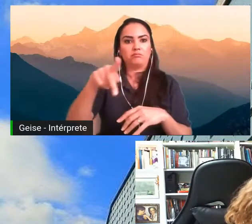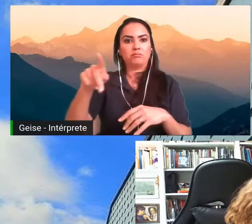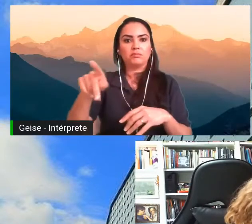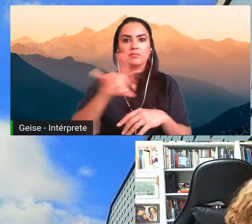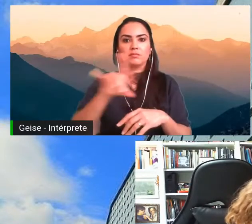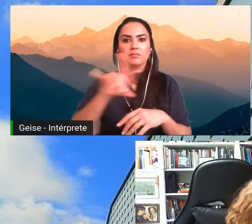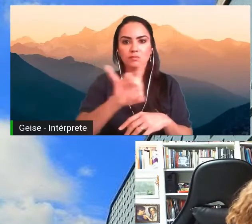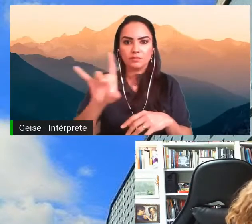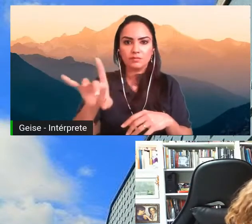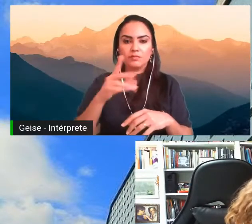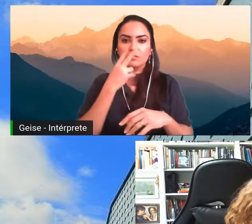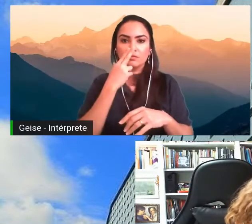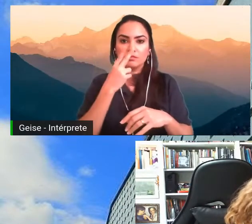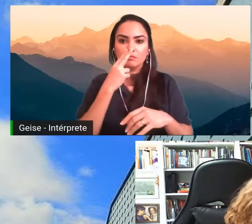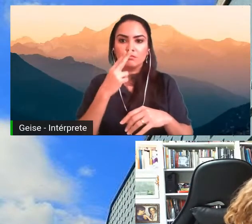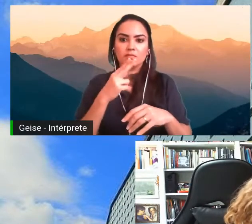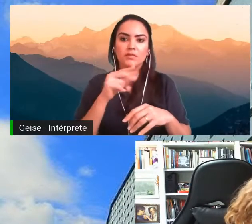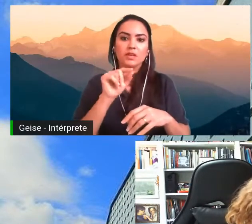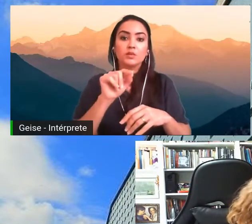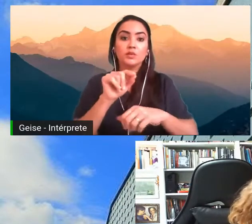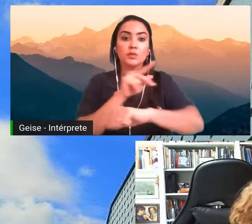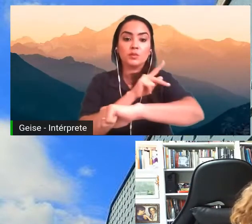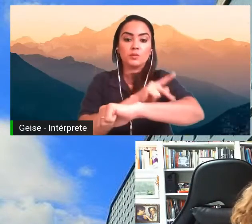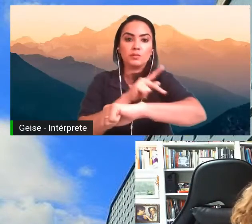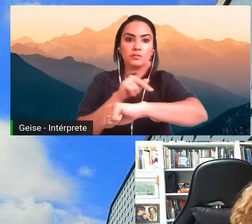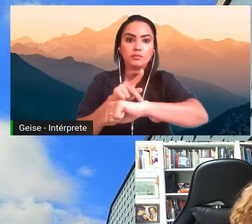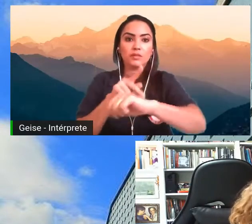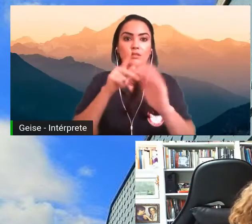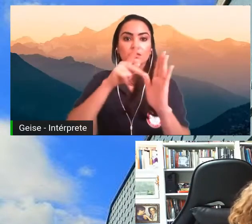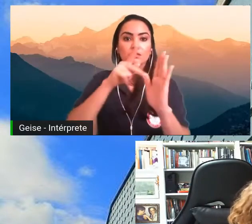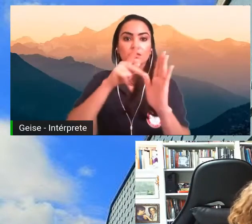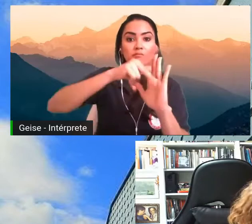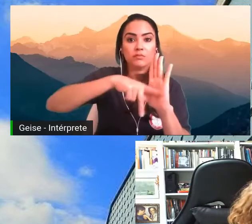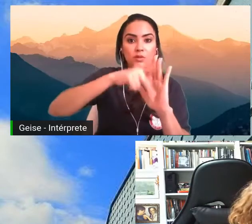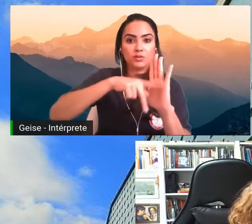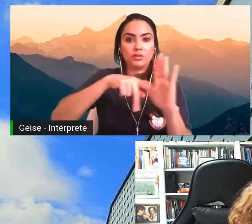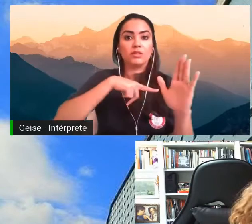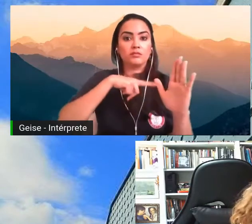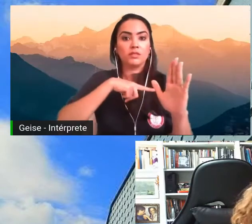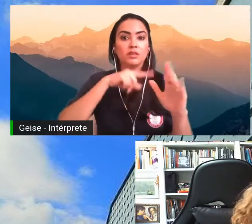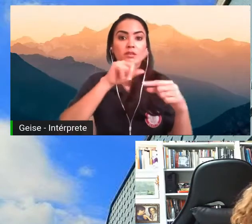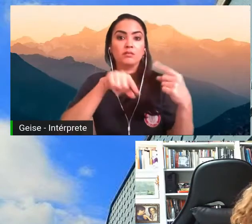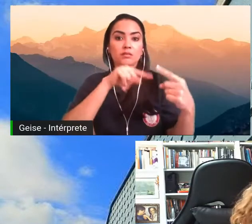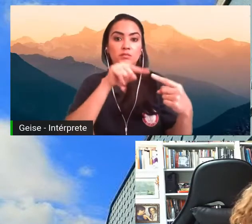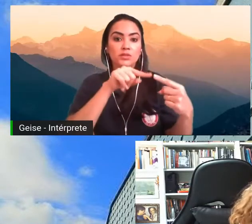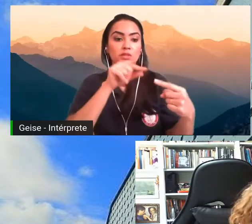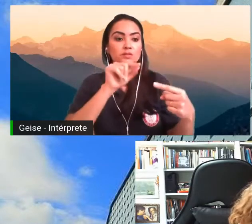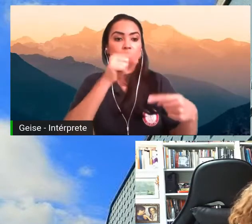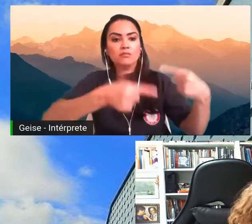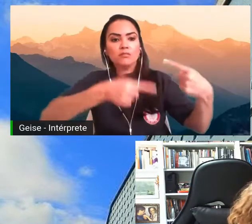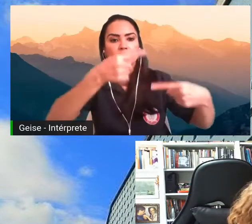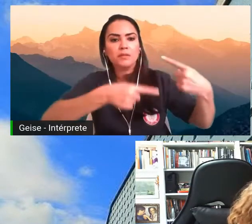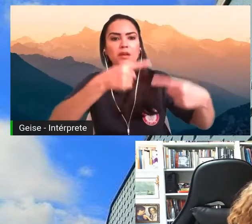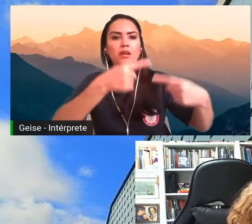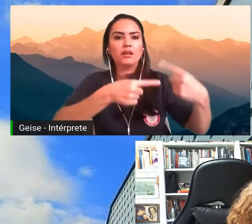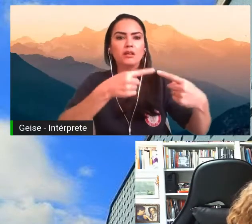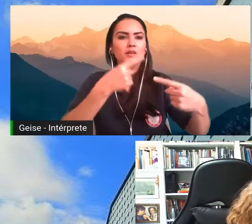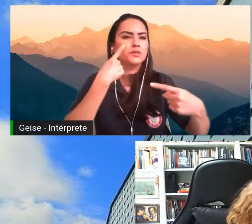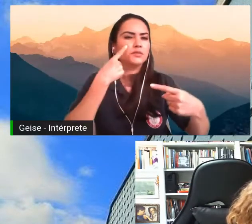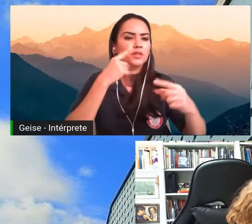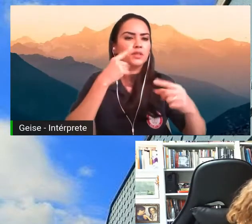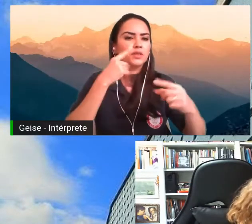projetos pedagógicos como um espaço maior de debate da defesa das suas concepções, né? E,